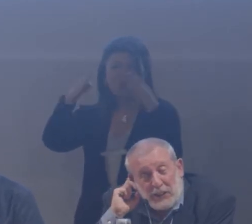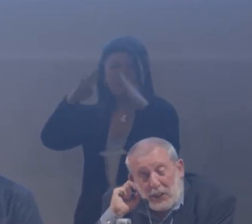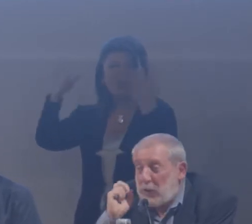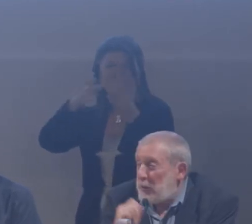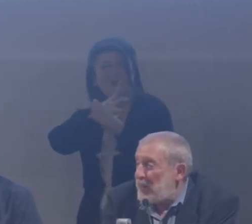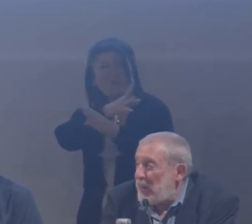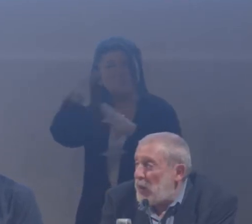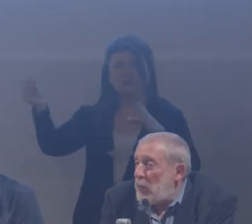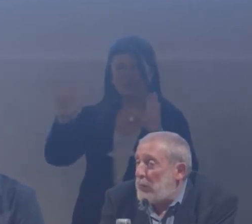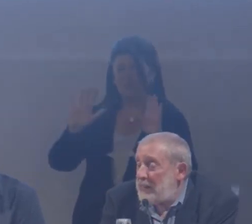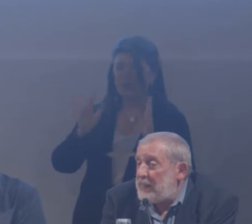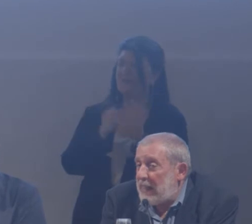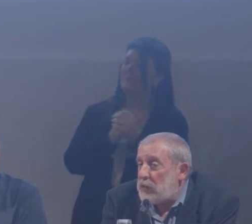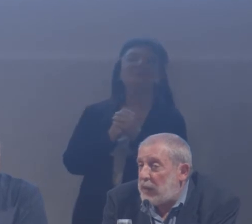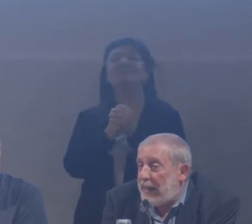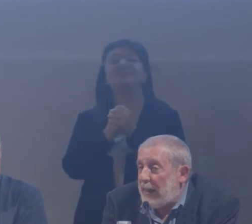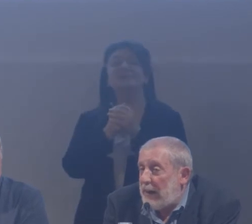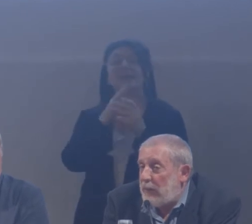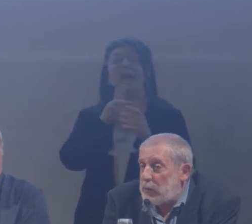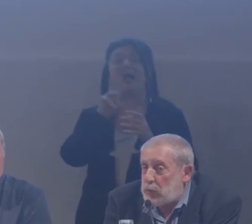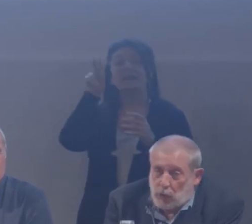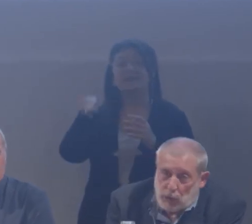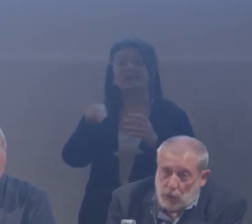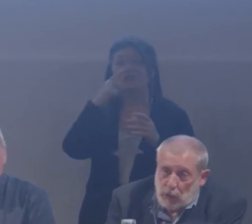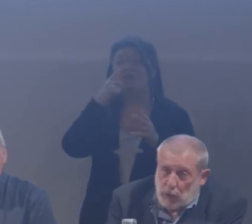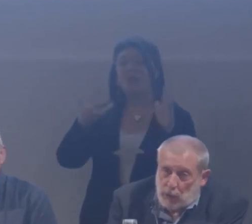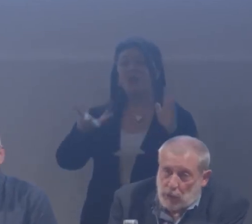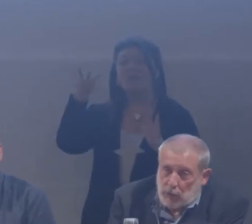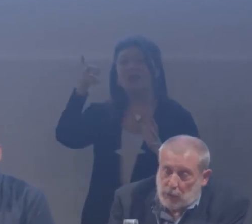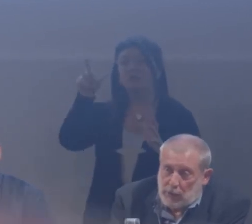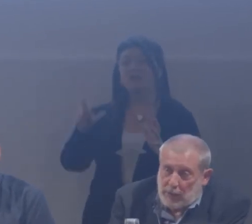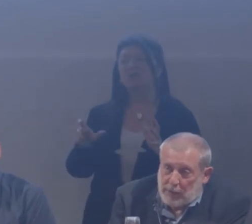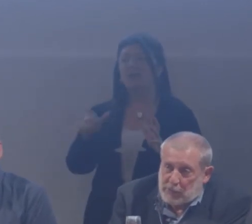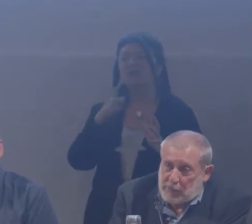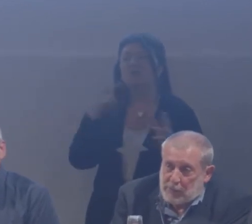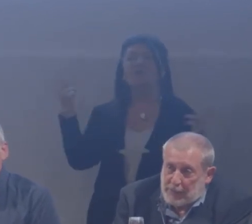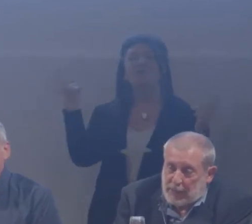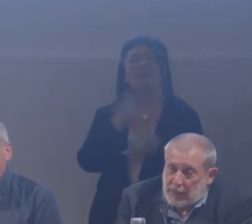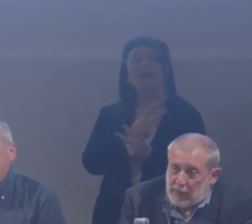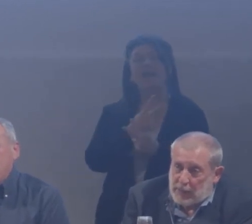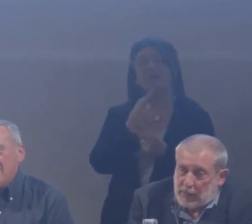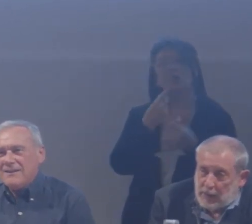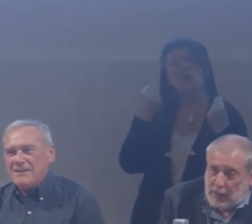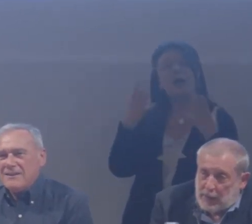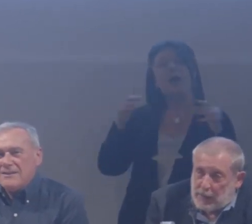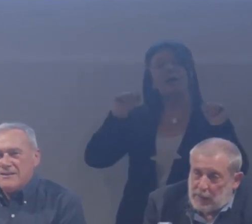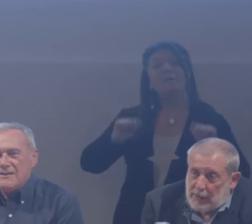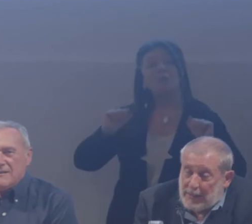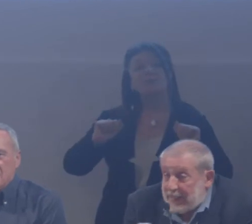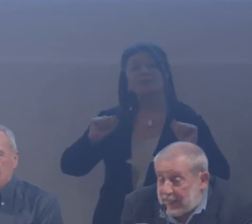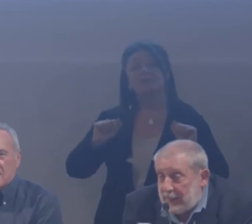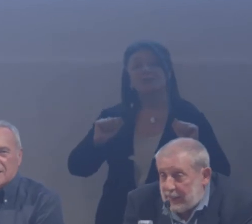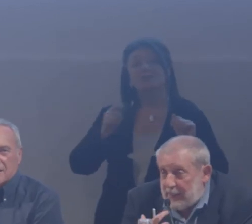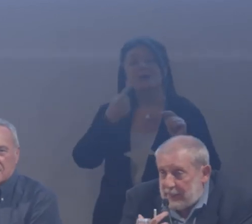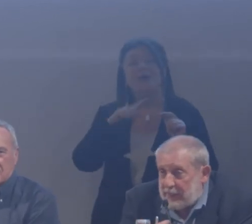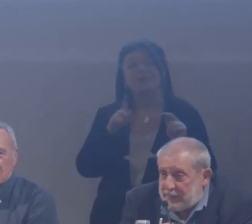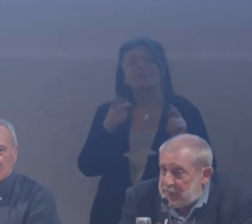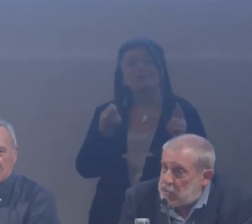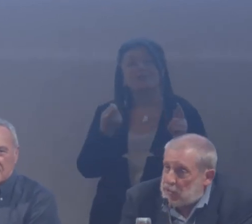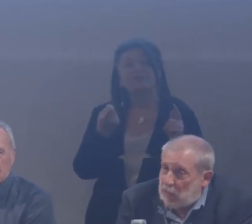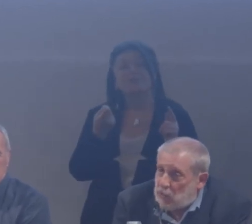allora, pericolo. Dicevo, un magistrato che ha avuto la possibilità, di anche